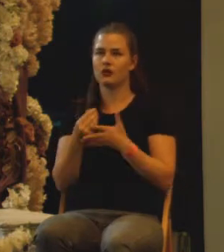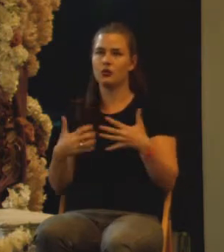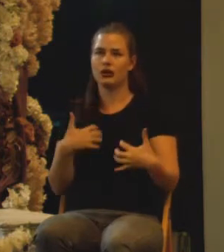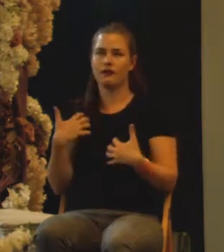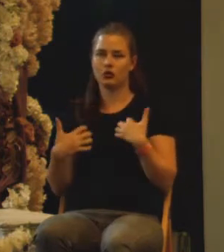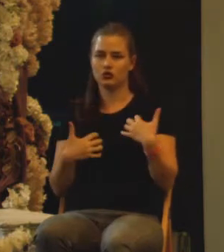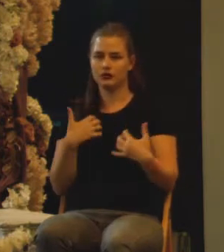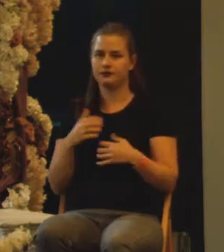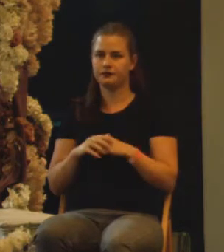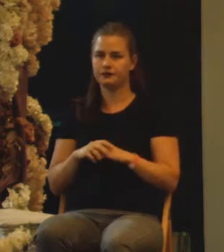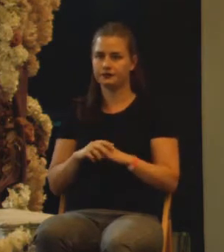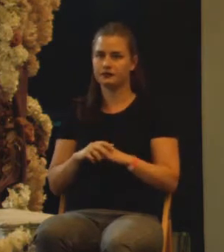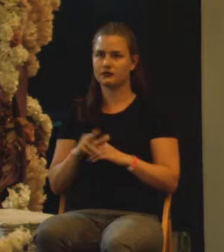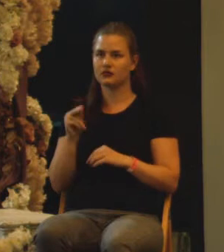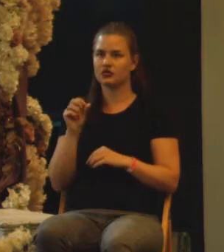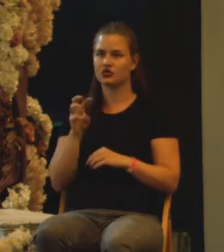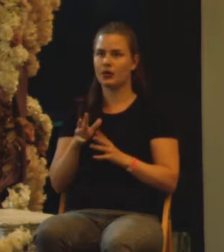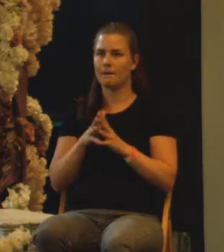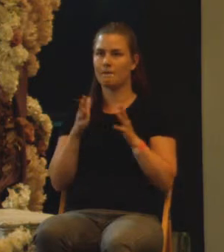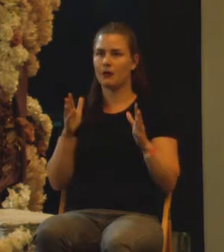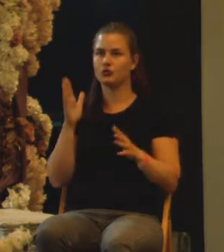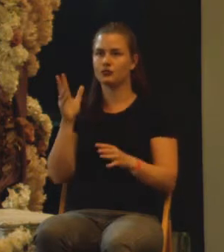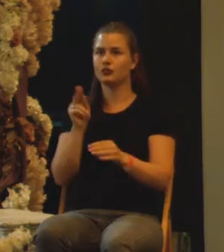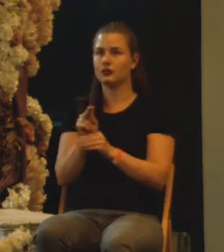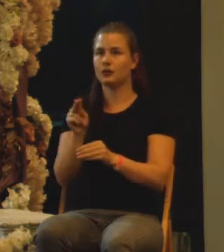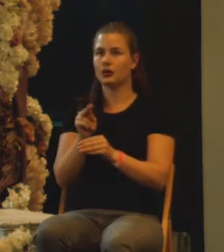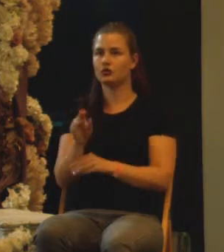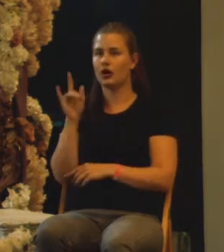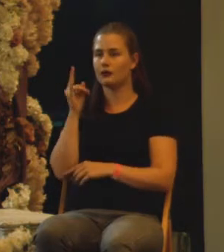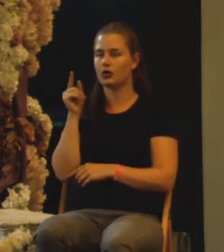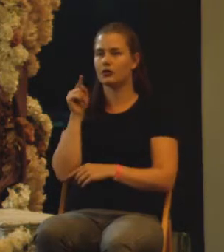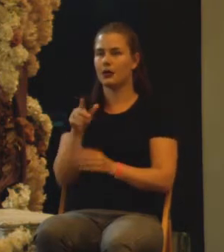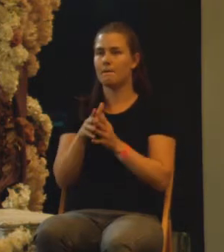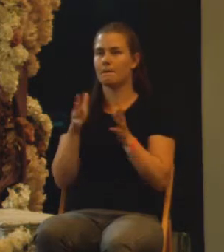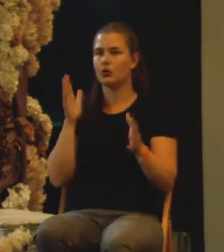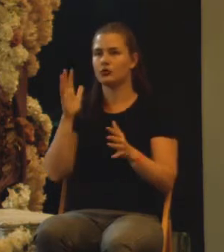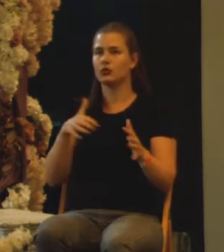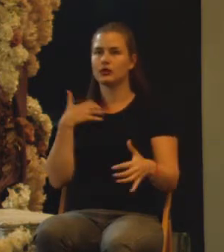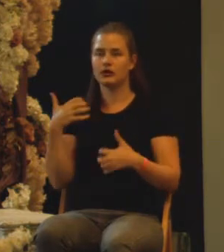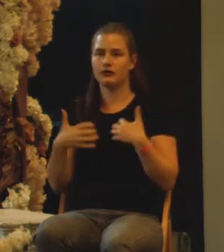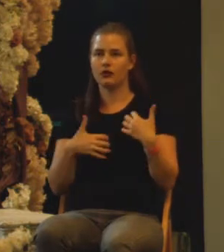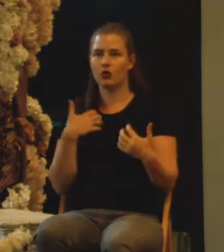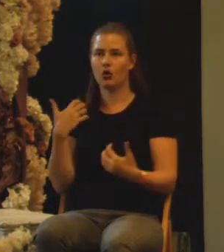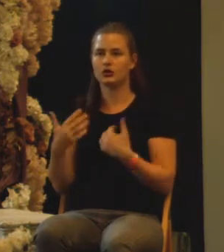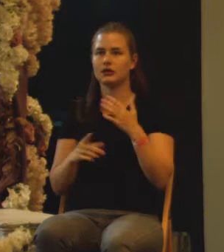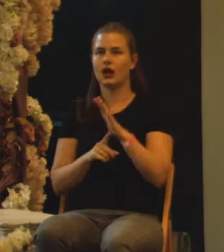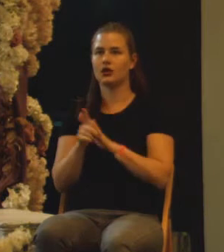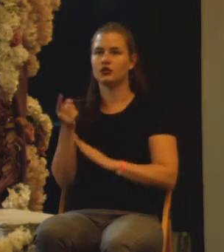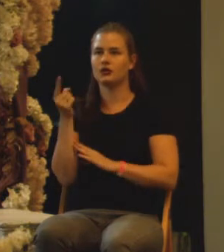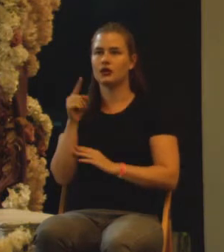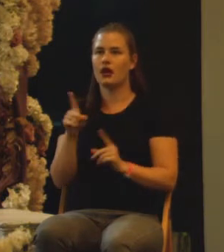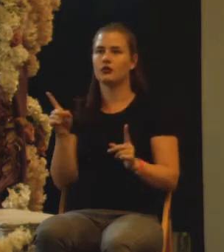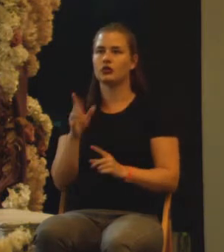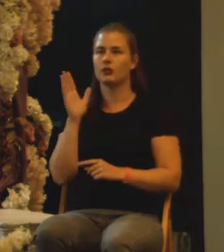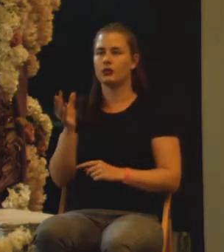тревожность. И чем больше мы будем приучать ребенка, тем больше он будет тревожиться, начиная с того, что он